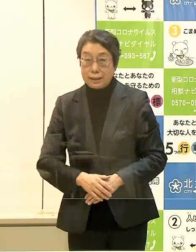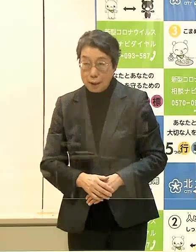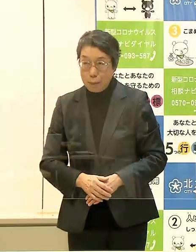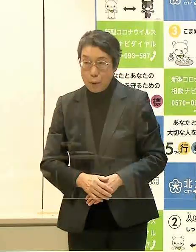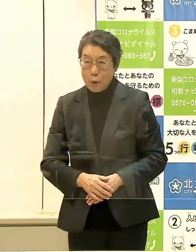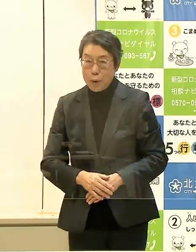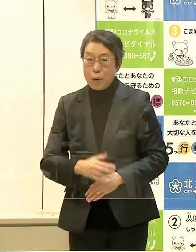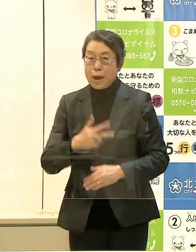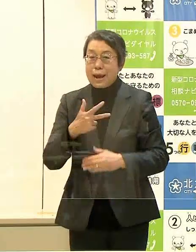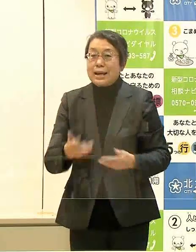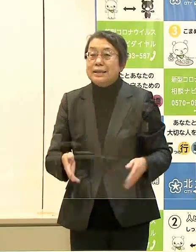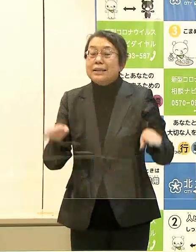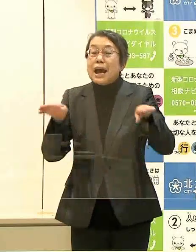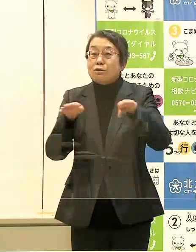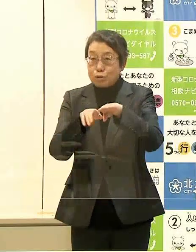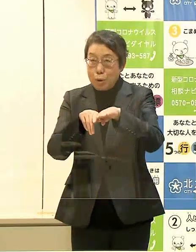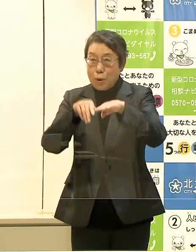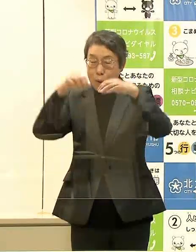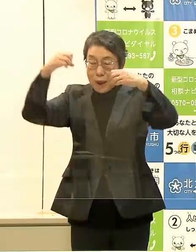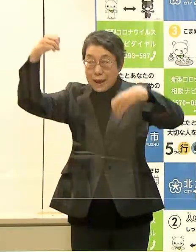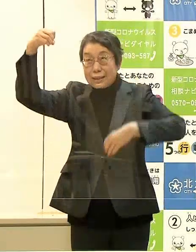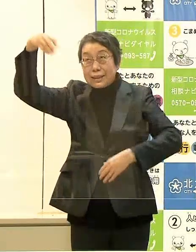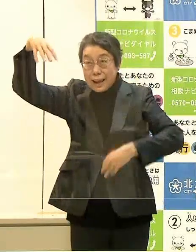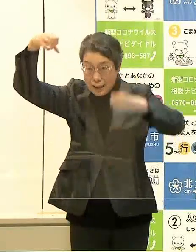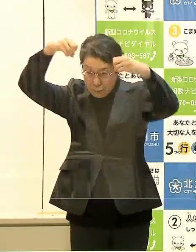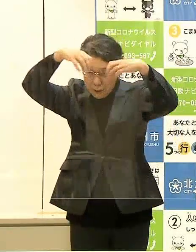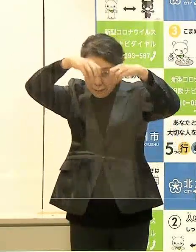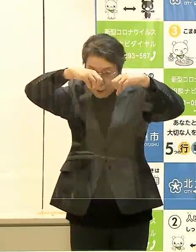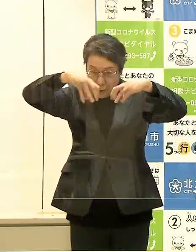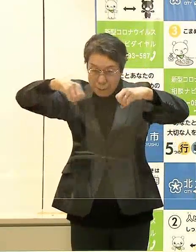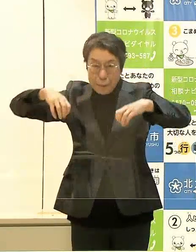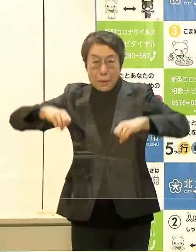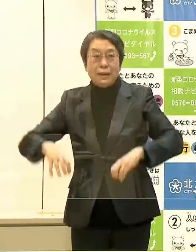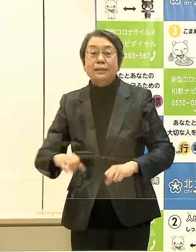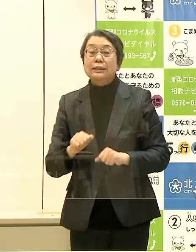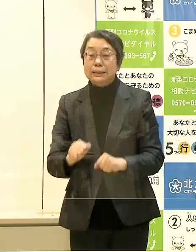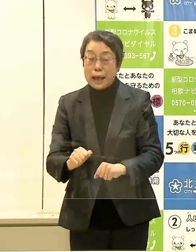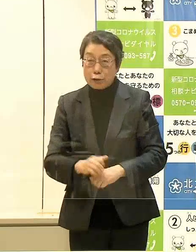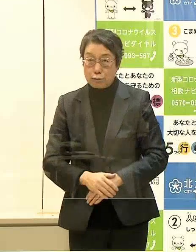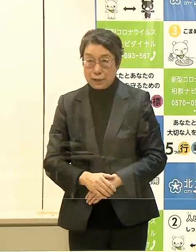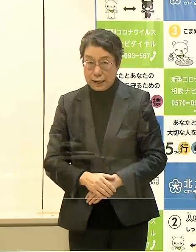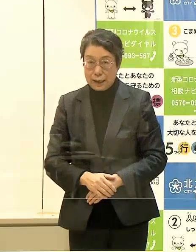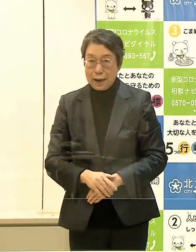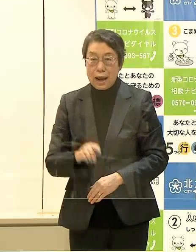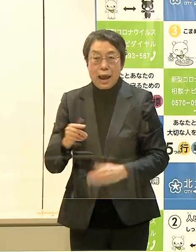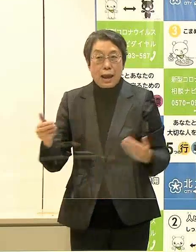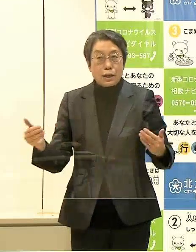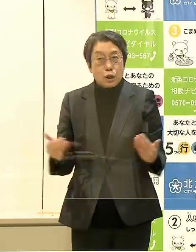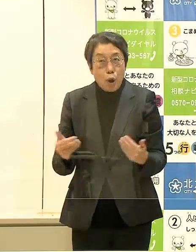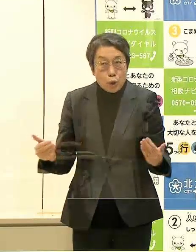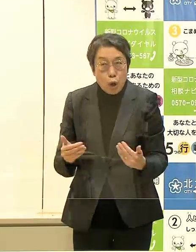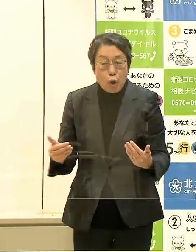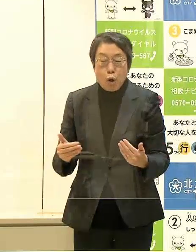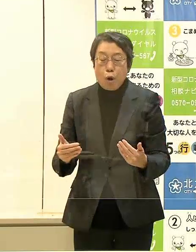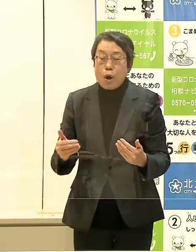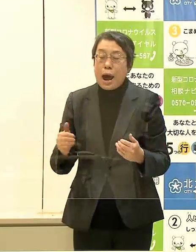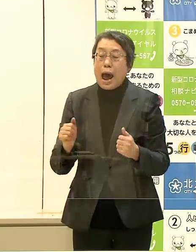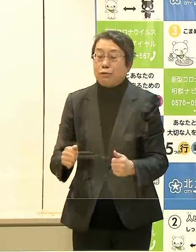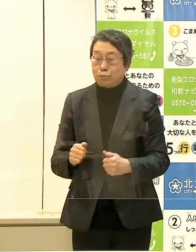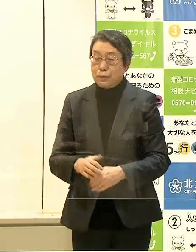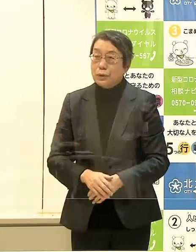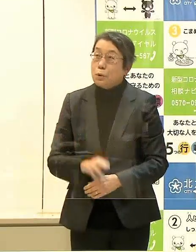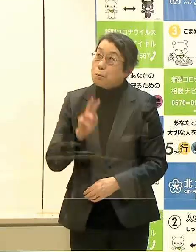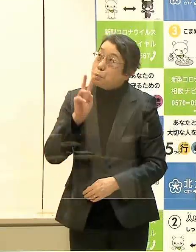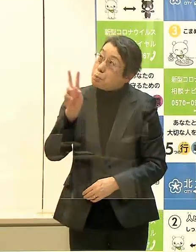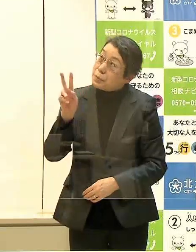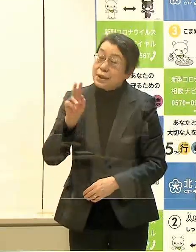社9社の電気がついてですねそこで色々と仕事をしているケースもこれはどうかたと思うのであり